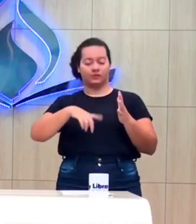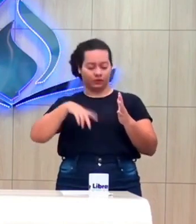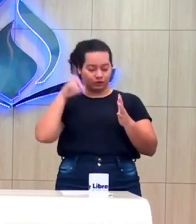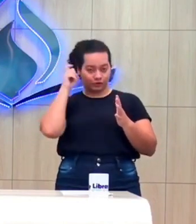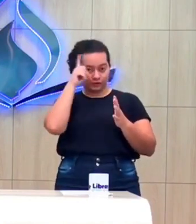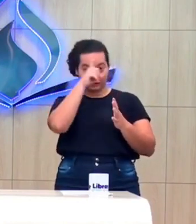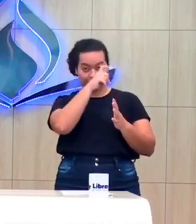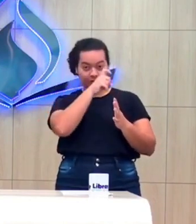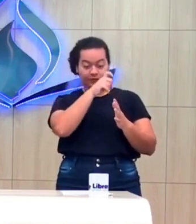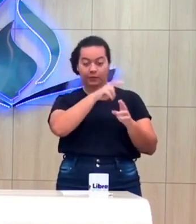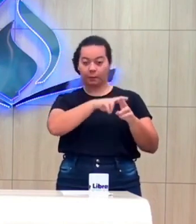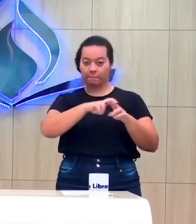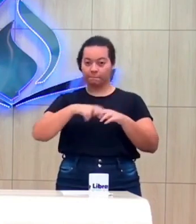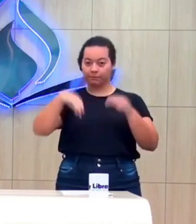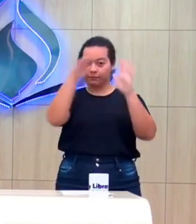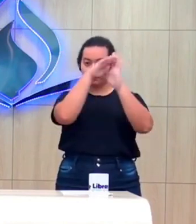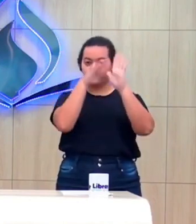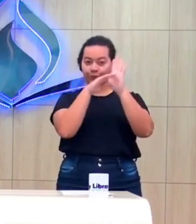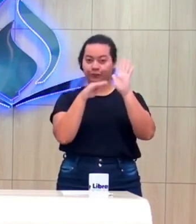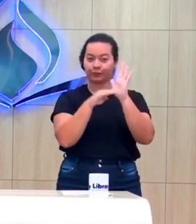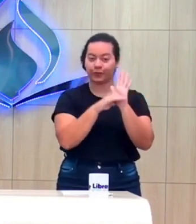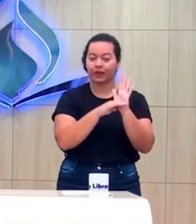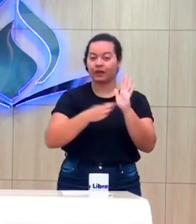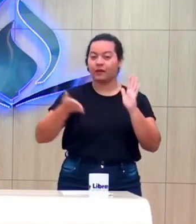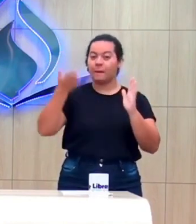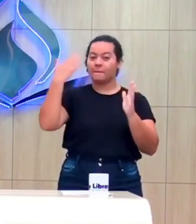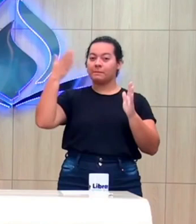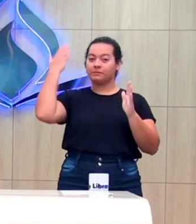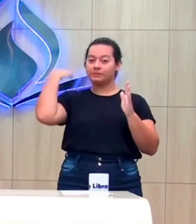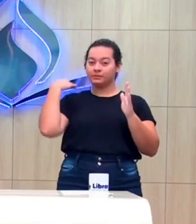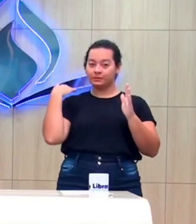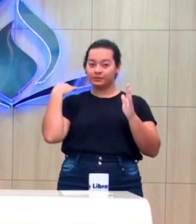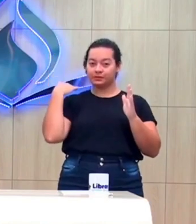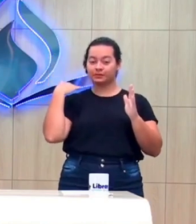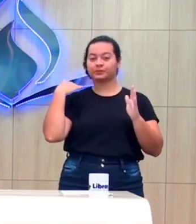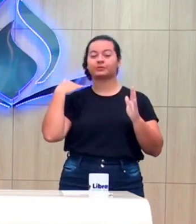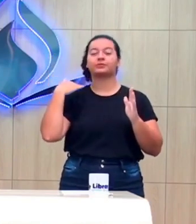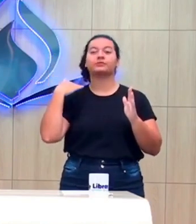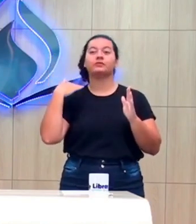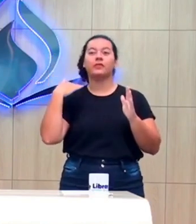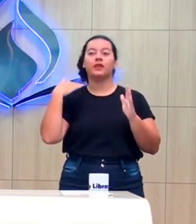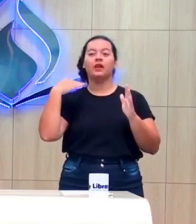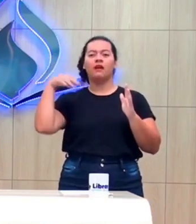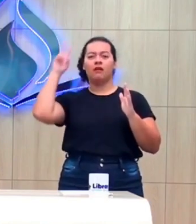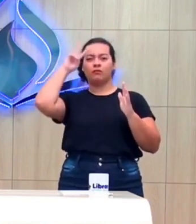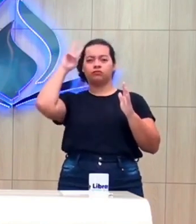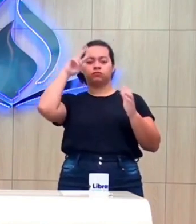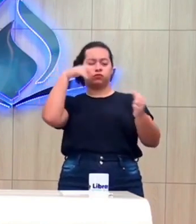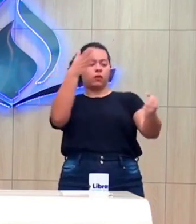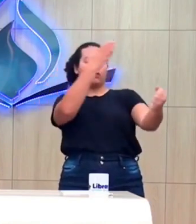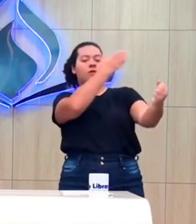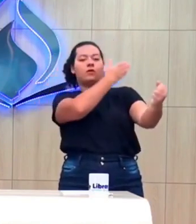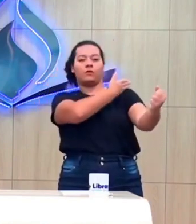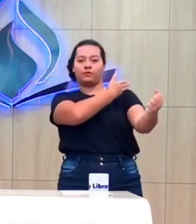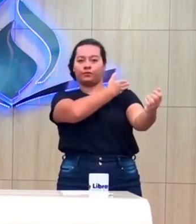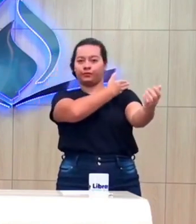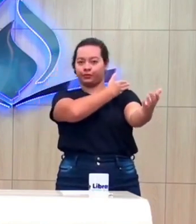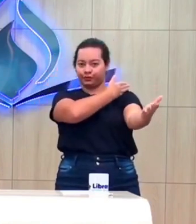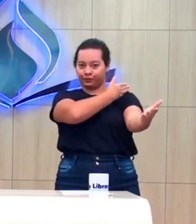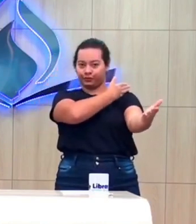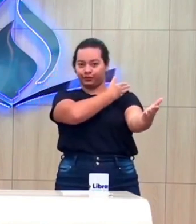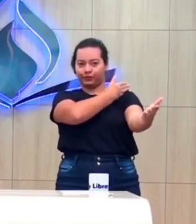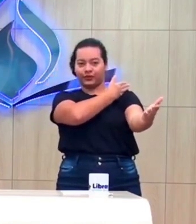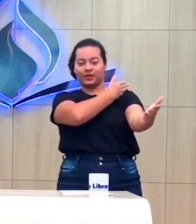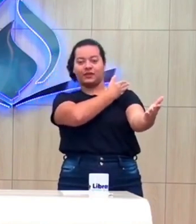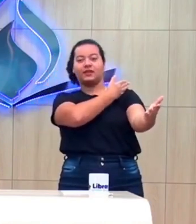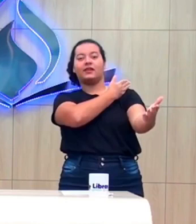no programa passado, nós falamos um pouco sobre a história antiga. Nós fomos lá